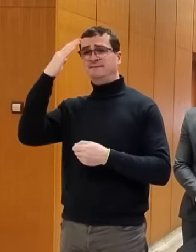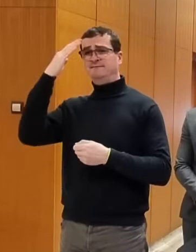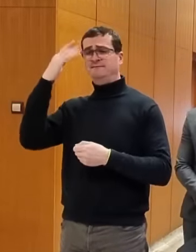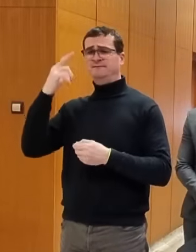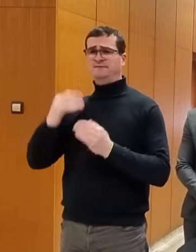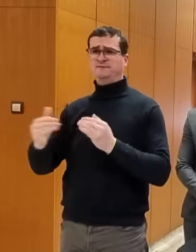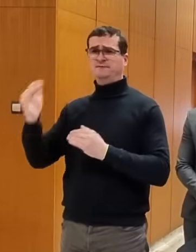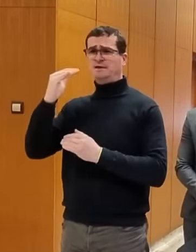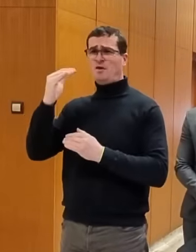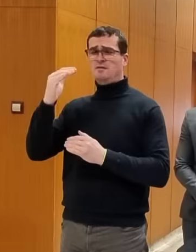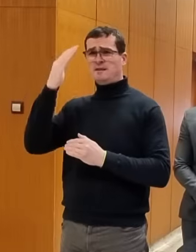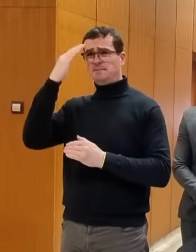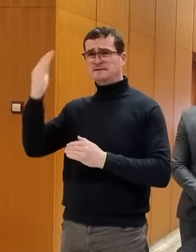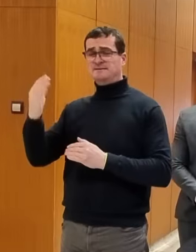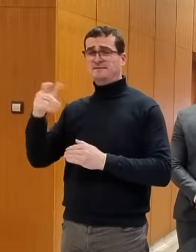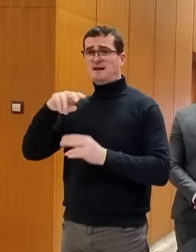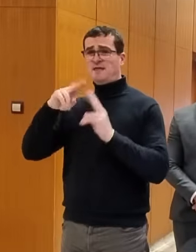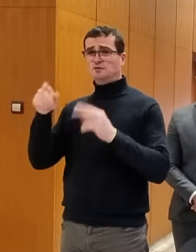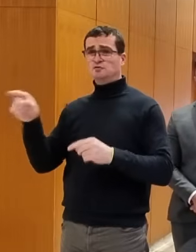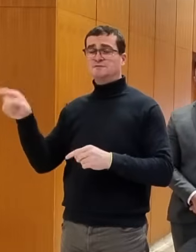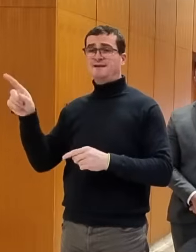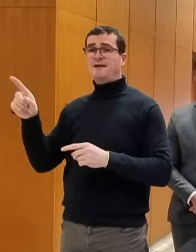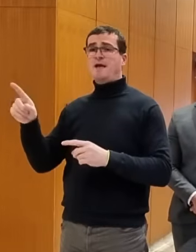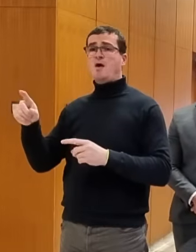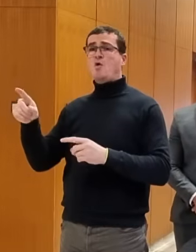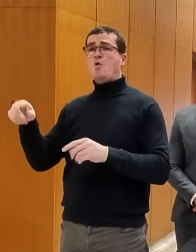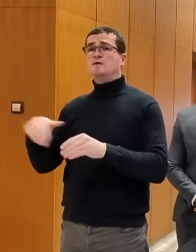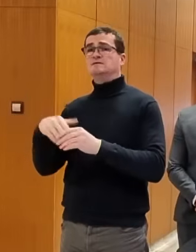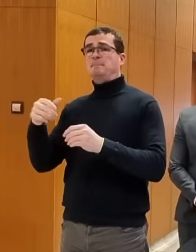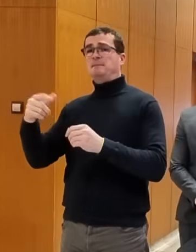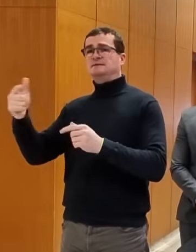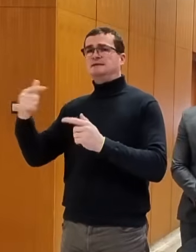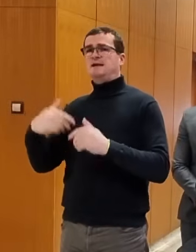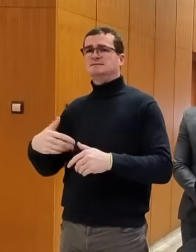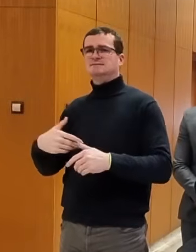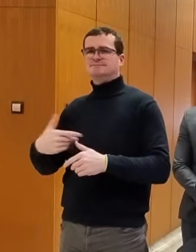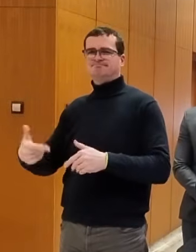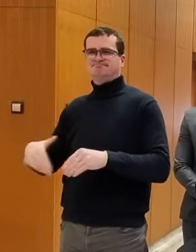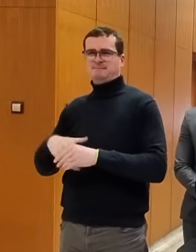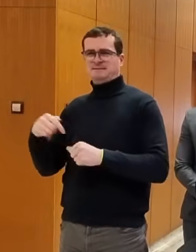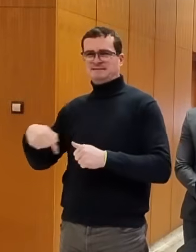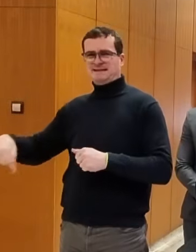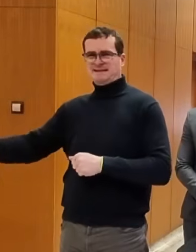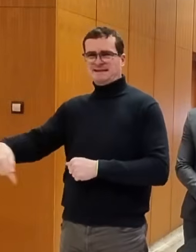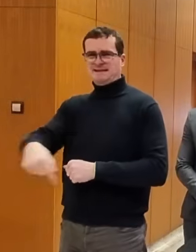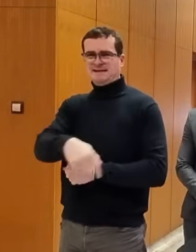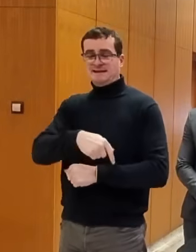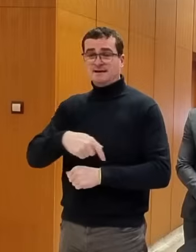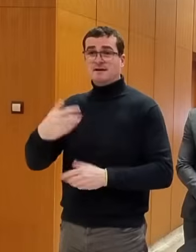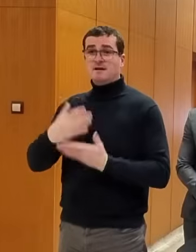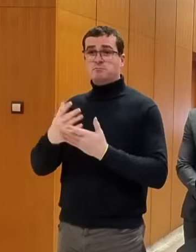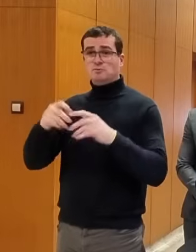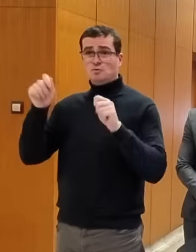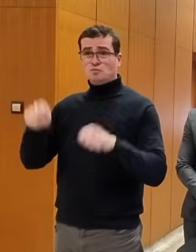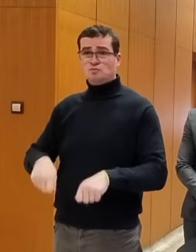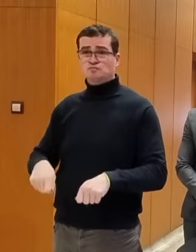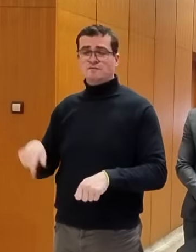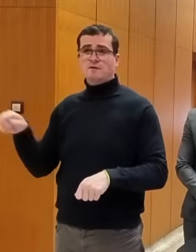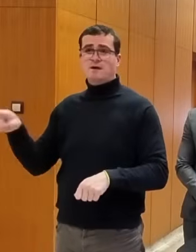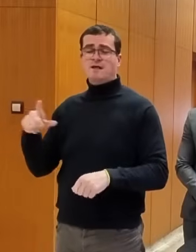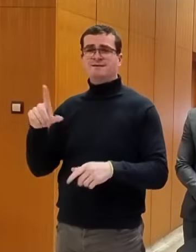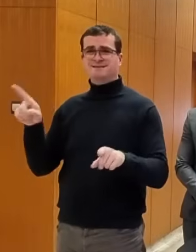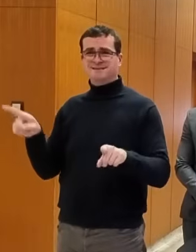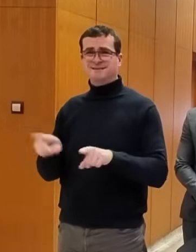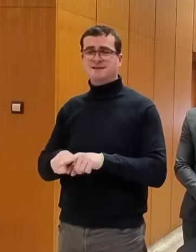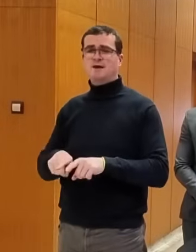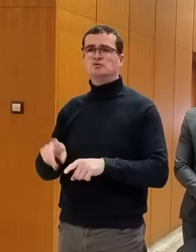predstaviteľ nejaké inštitúcie, tak vlastne jeho podriadení, a ak by sa on vylúčil napríklad, ale ak by konkrétne rozhodoval, sú